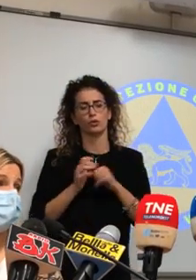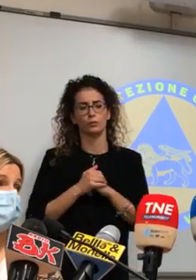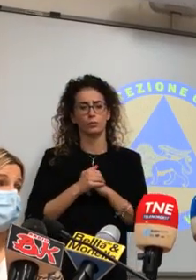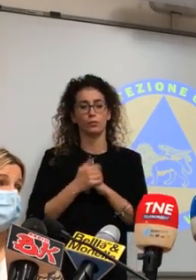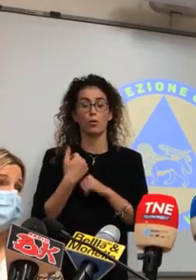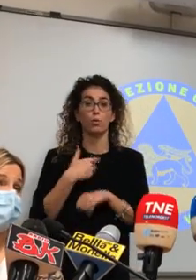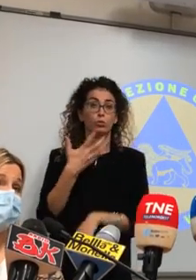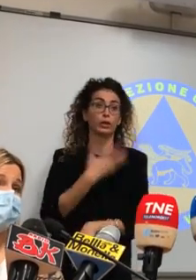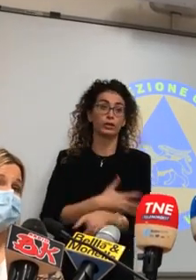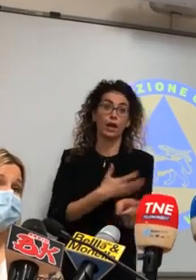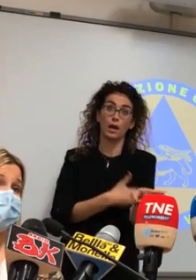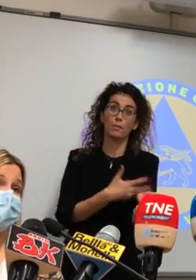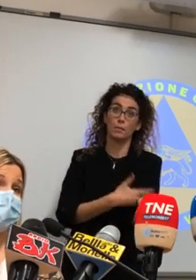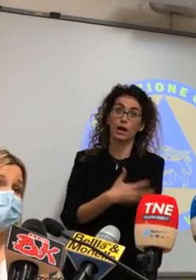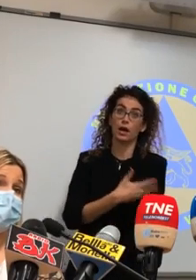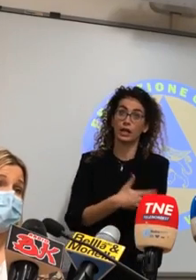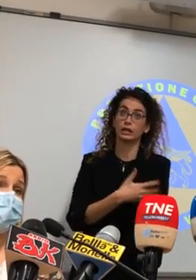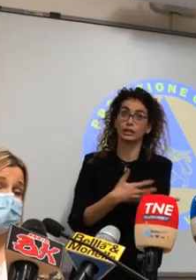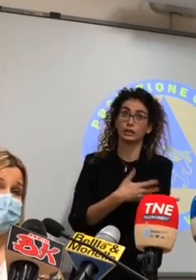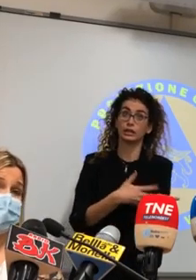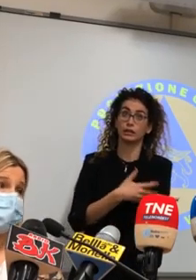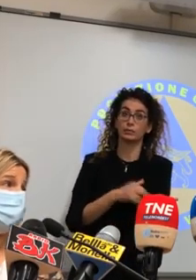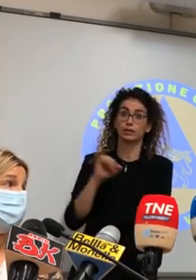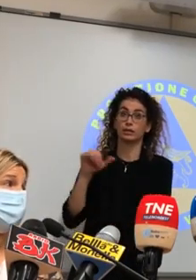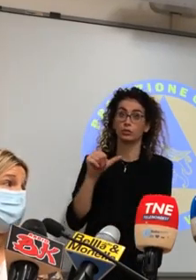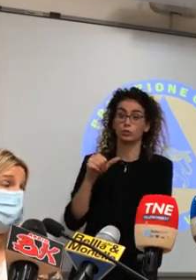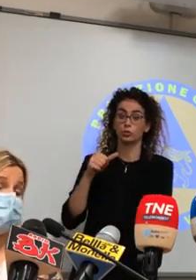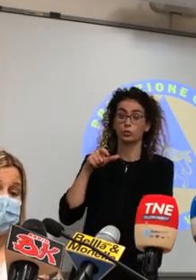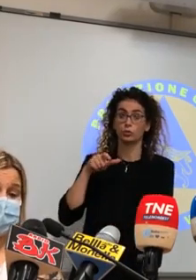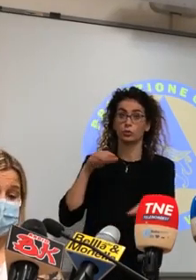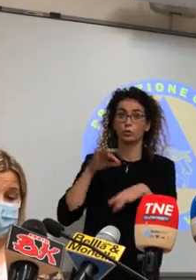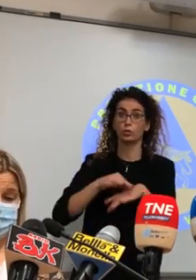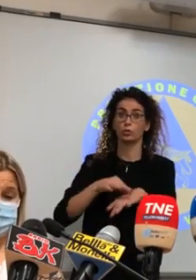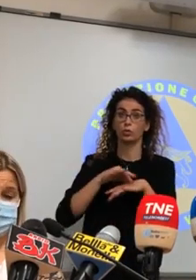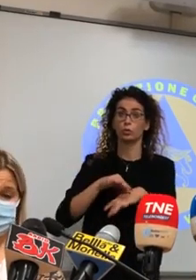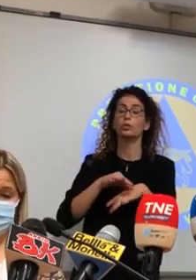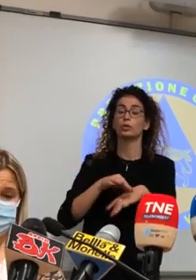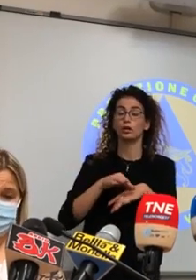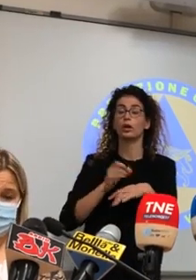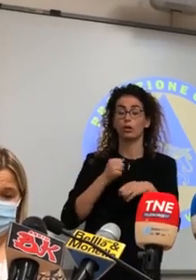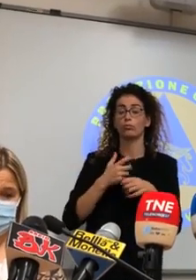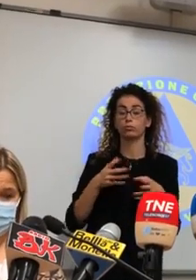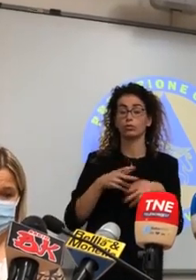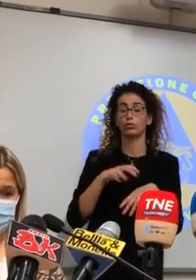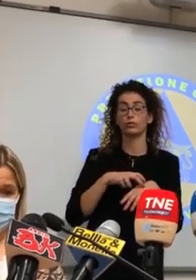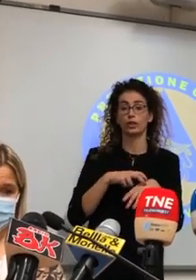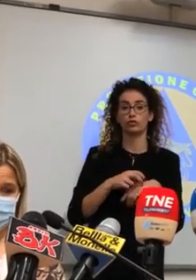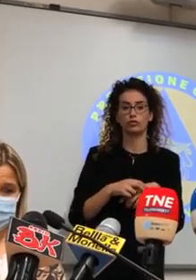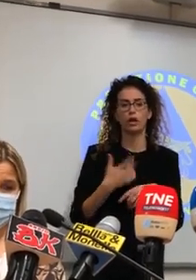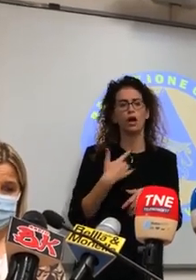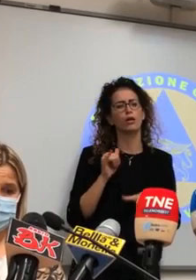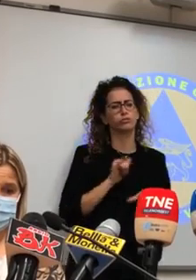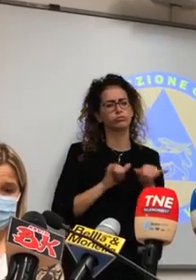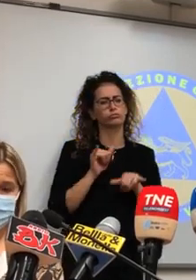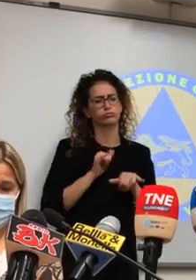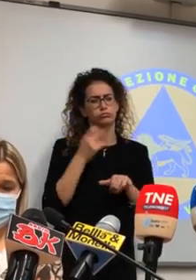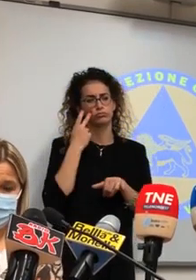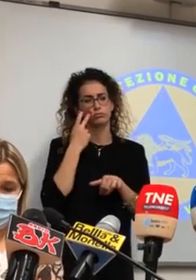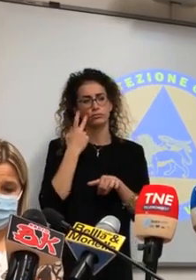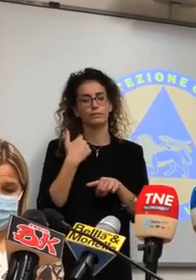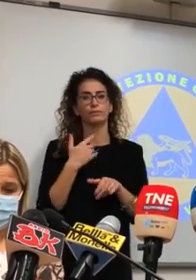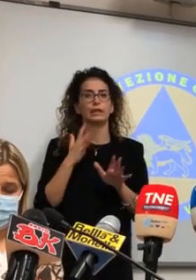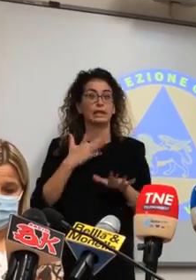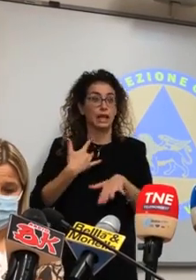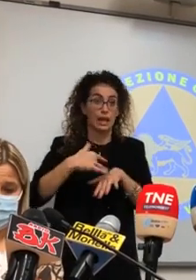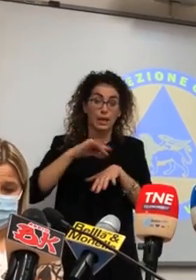un diabete insulino dipendente va in quella direzione. Mi informerò. Però se